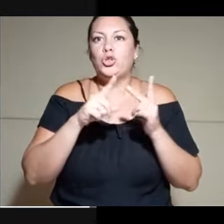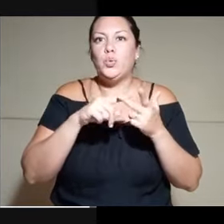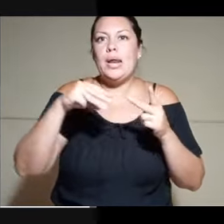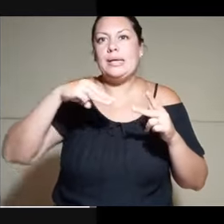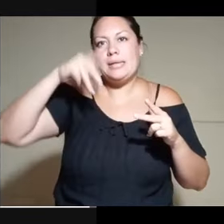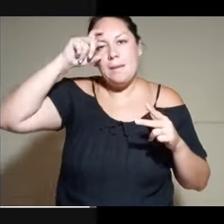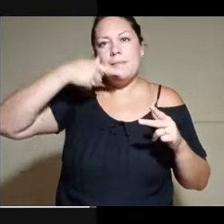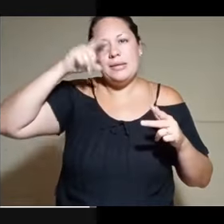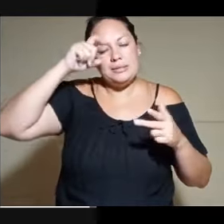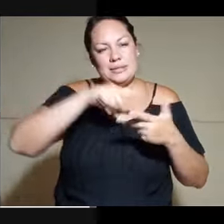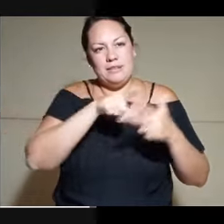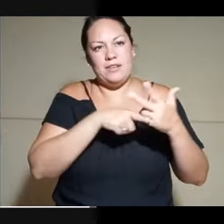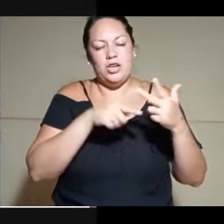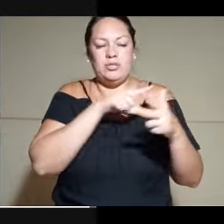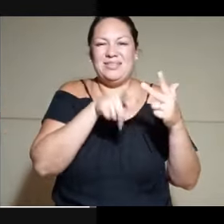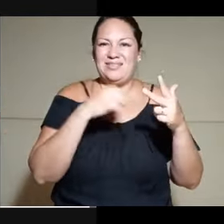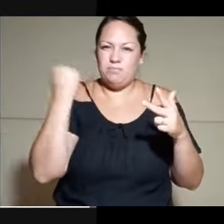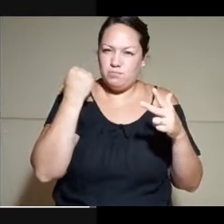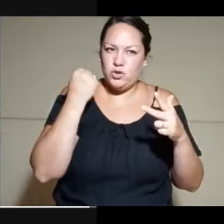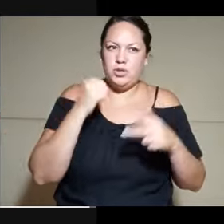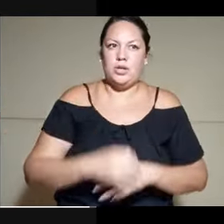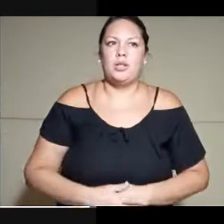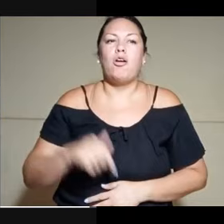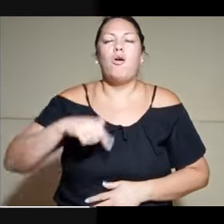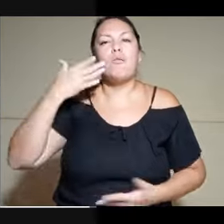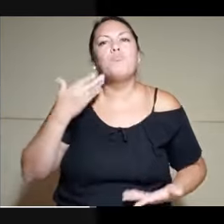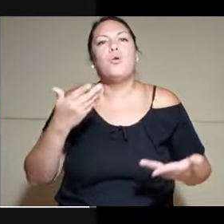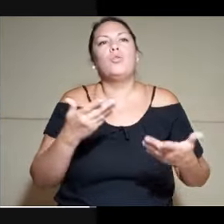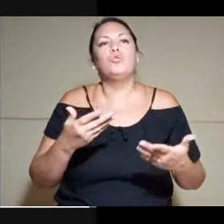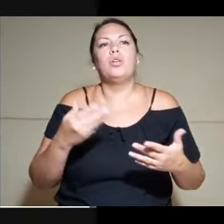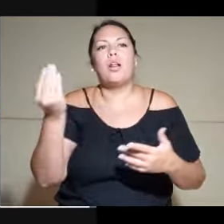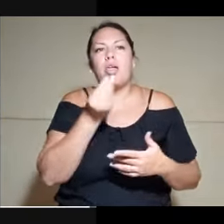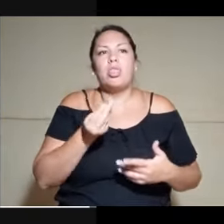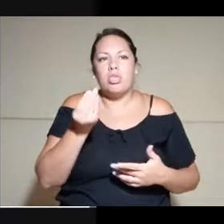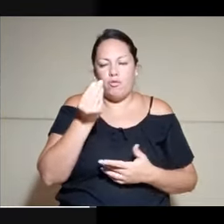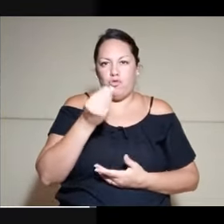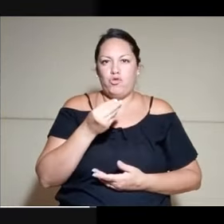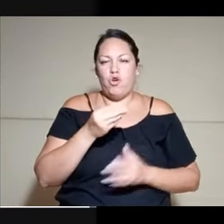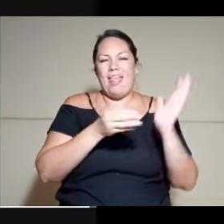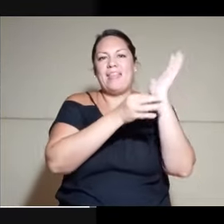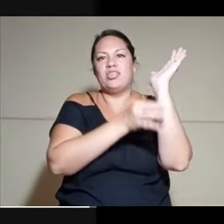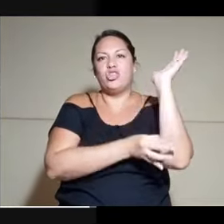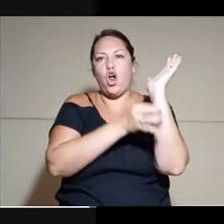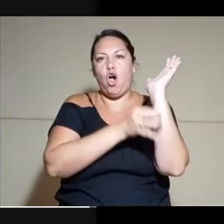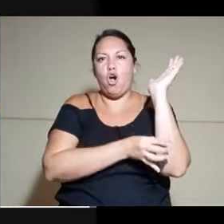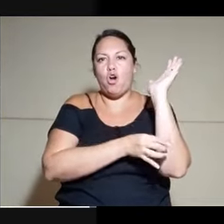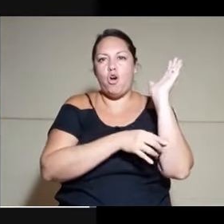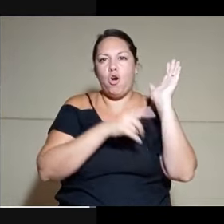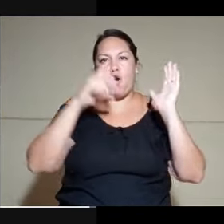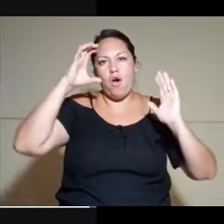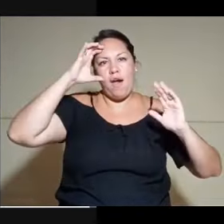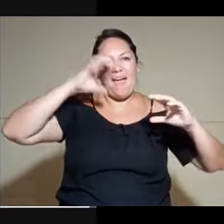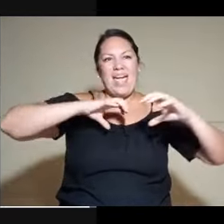mesencéfalo. Bueno, ¿por qué es importante? Y ahora les voy a ir hablando porque les quería mostrar